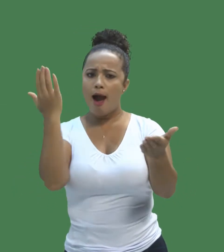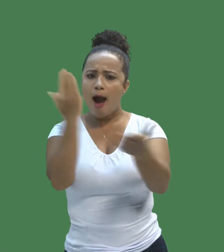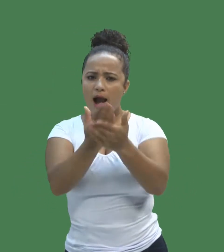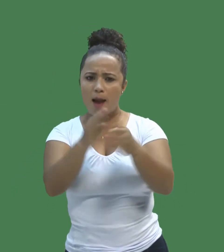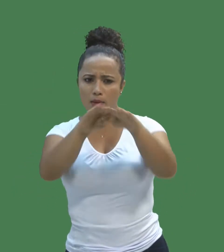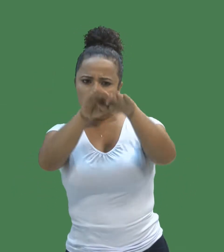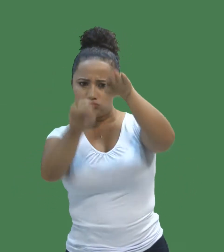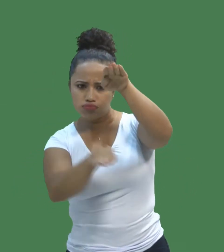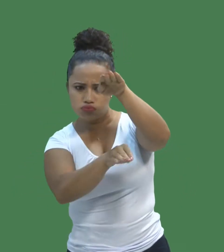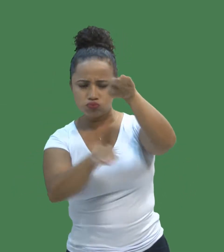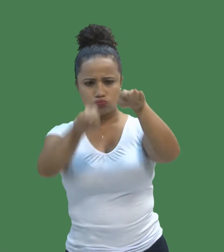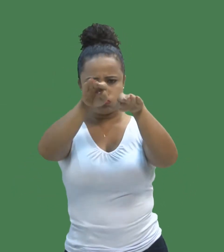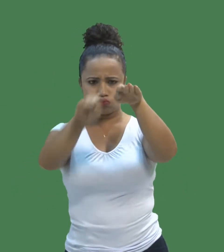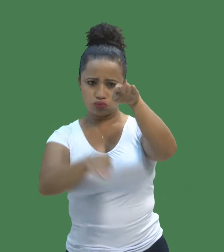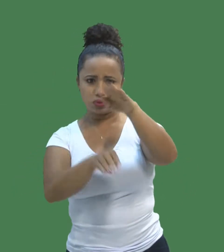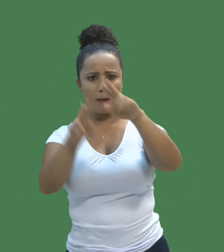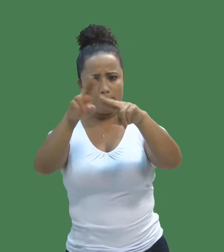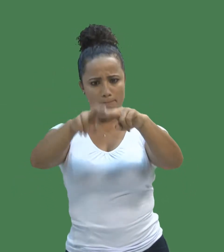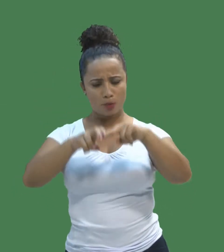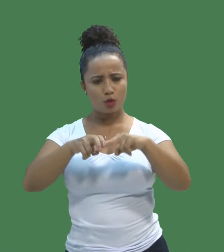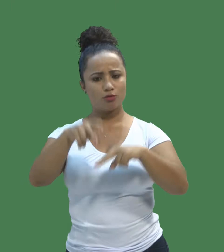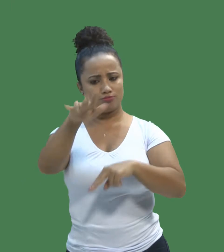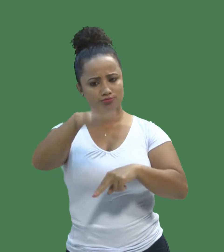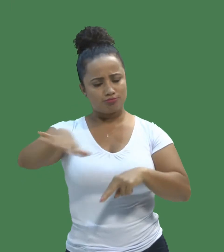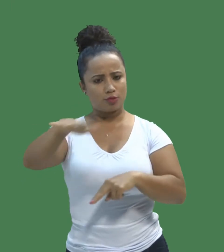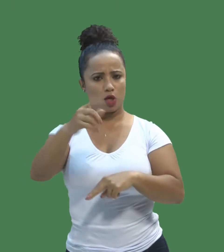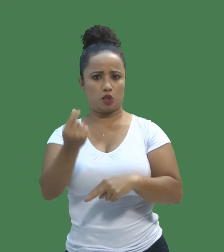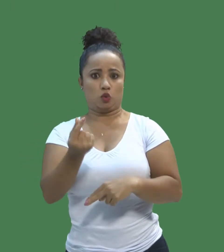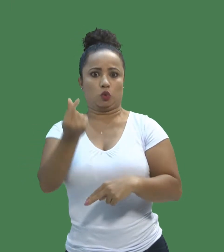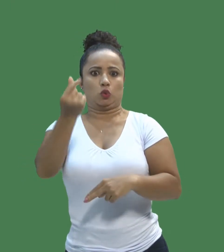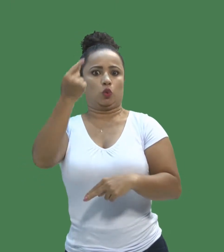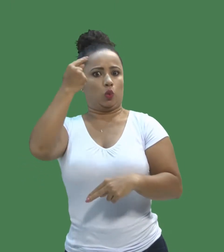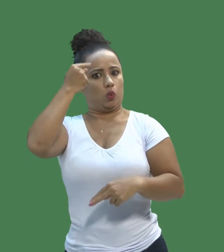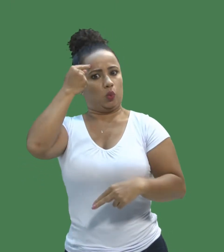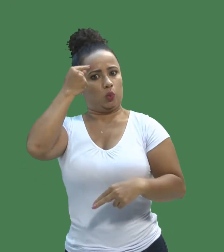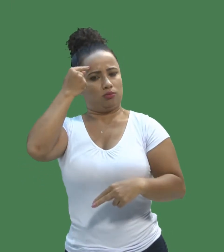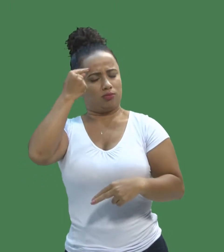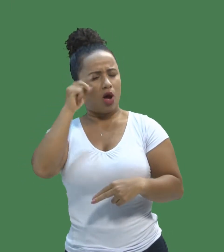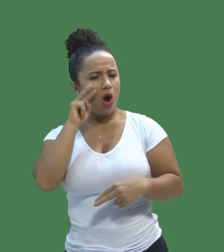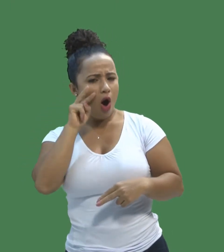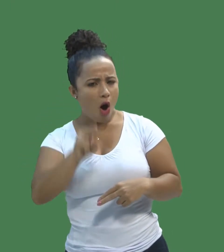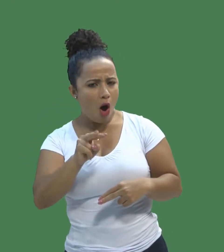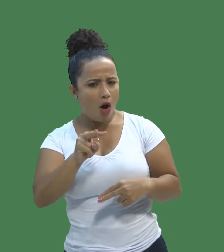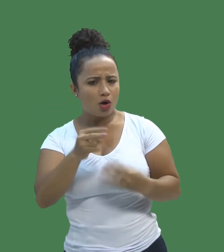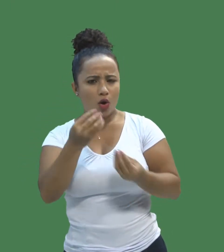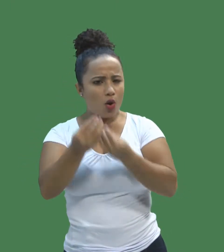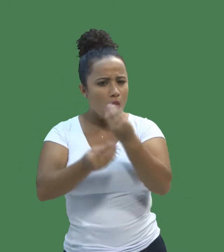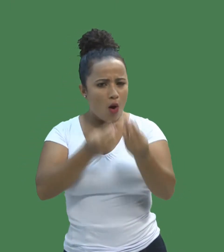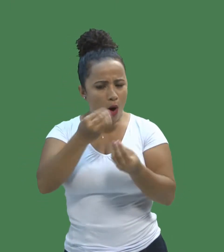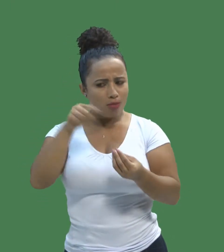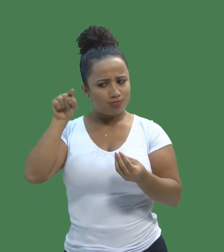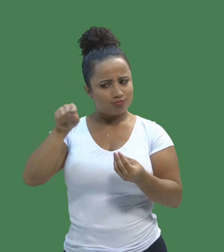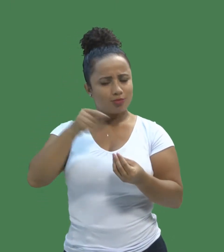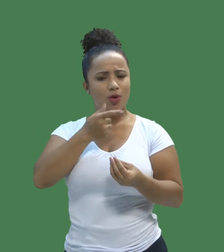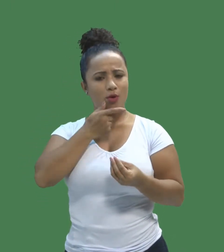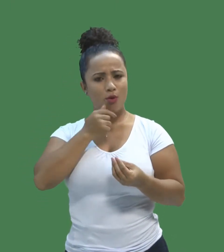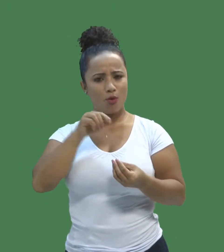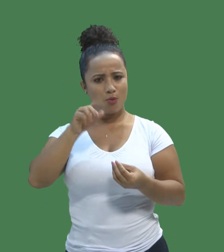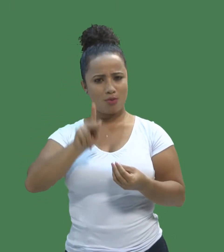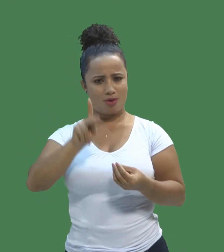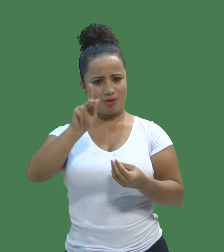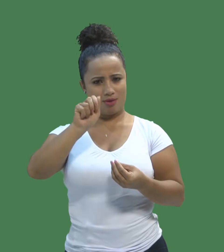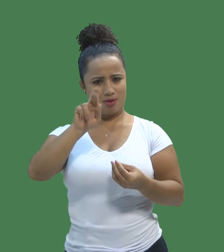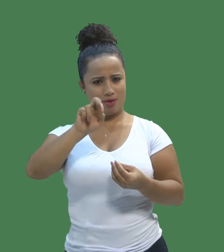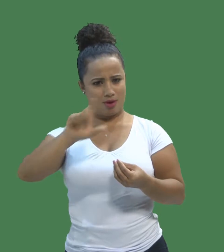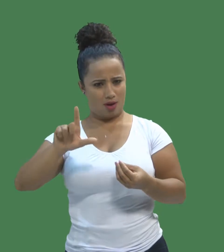Percebam que o pensamento sociológico de Karl Marx afirma e comprova que as relações sociais